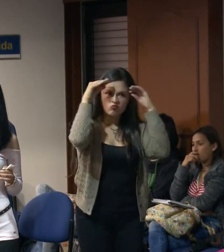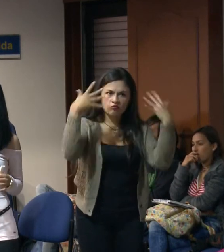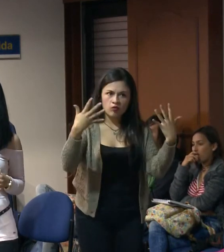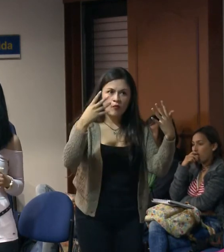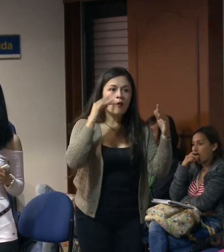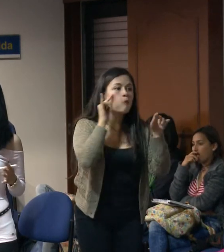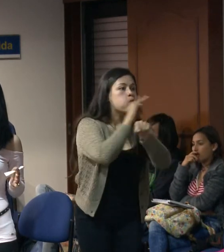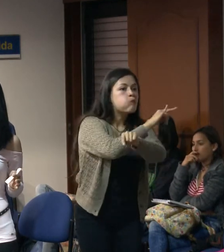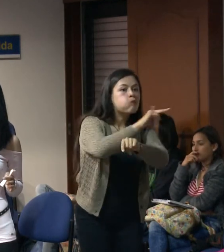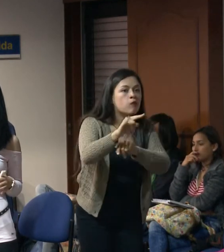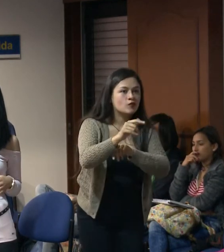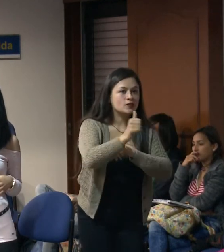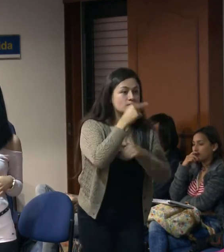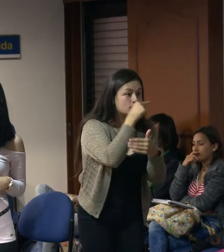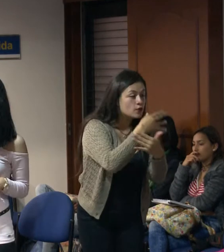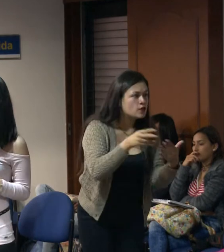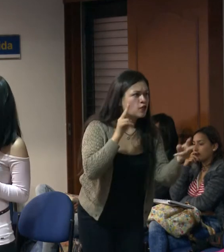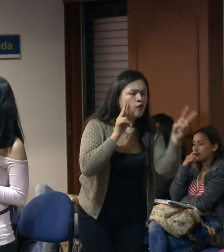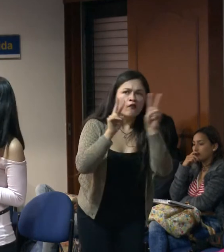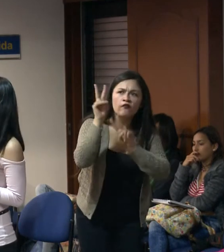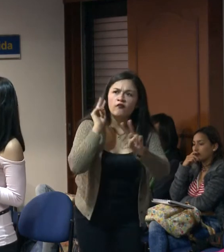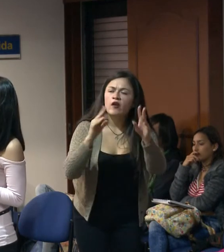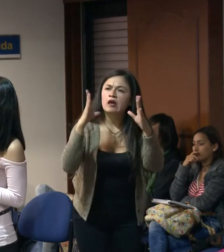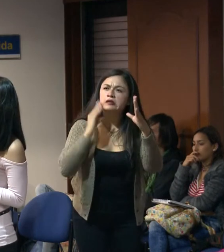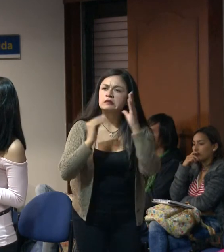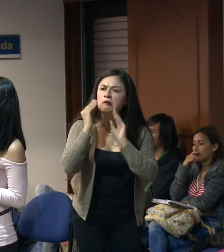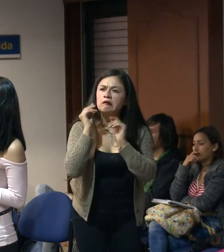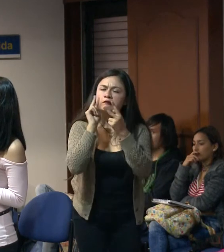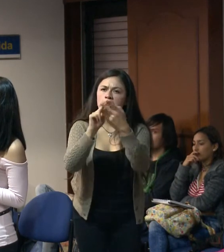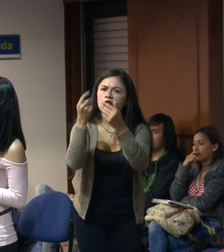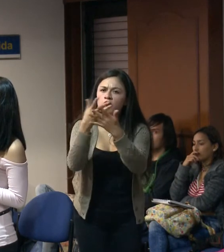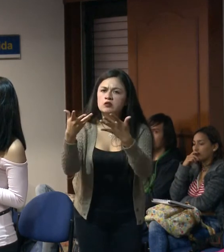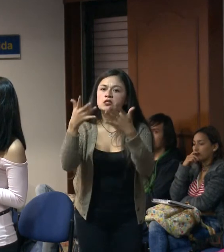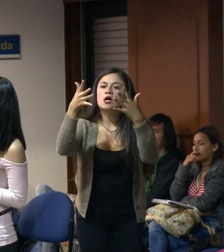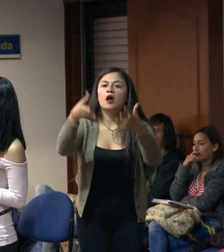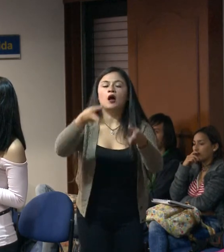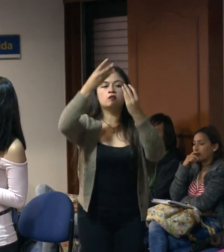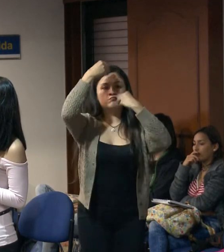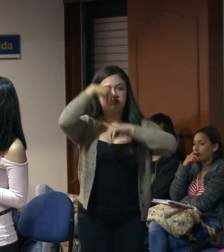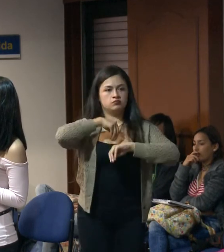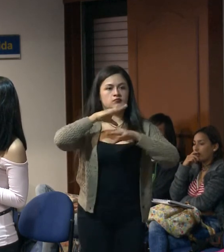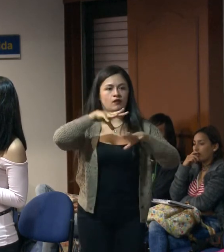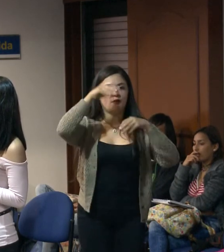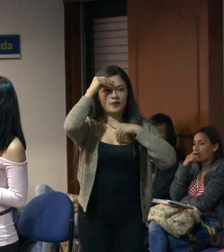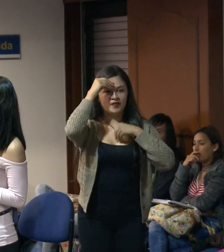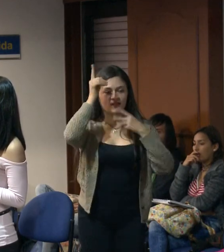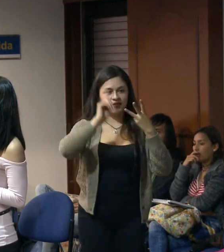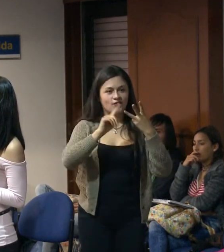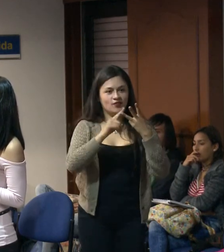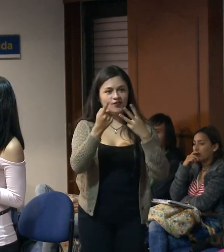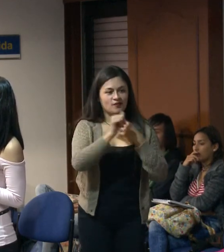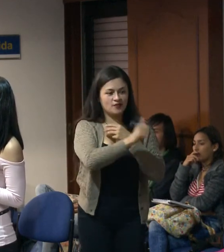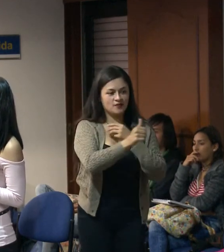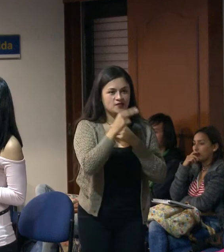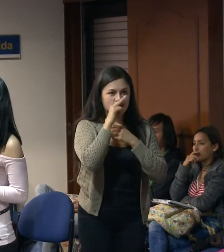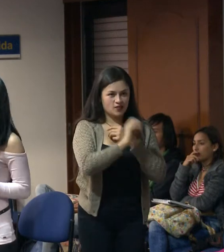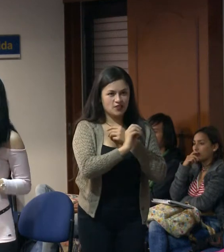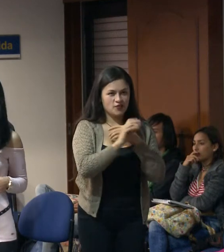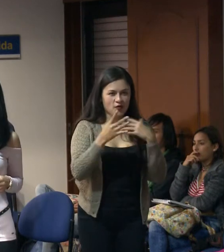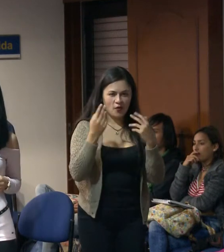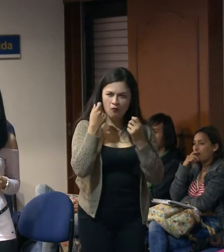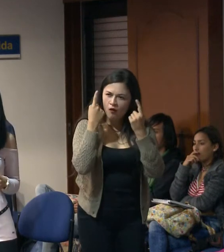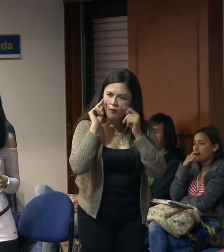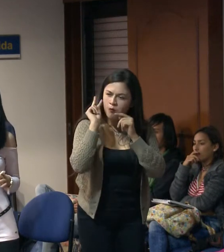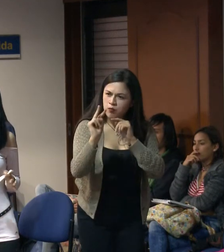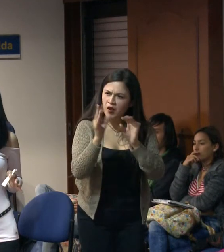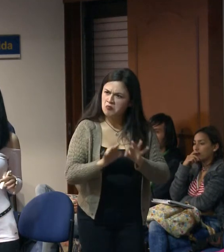propio conocimiento a través de la experiencia que ha vivido. Se encuentra la valoración de la actividad de realización del niño, que